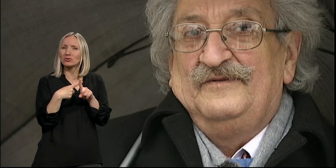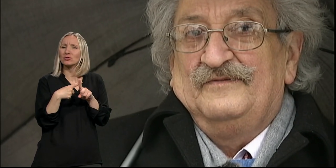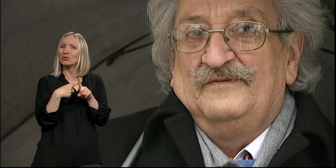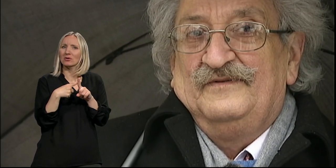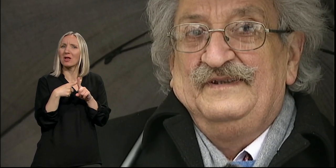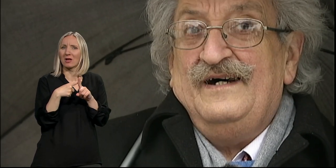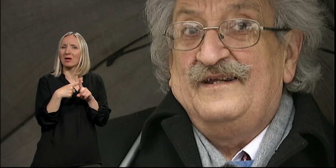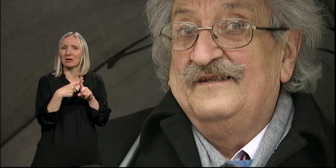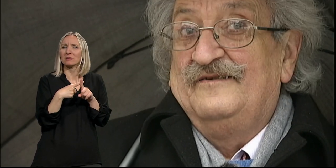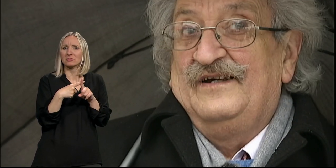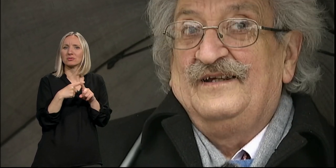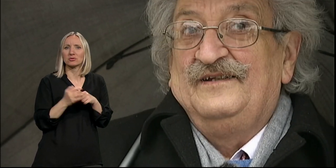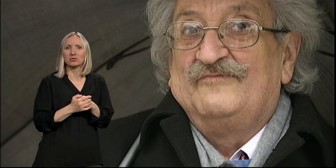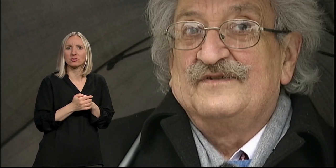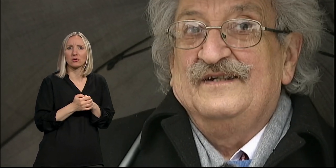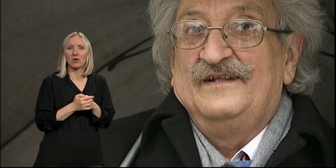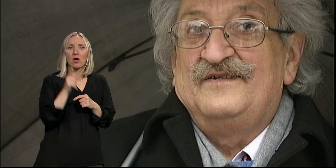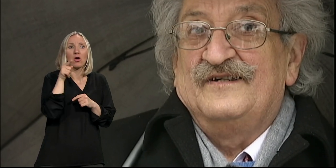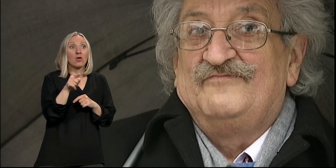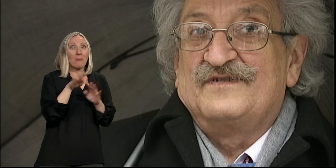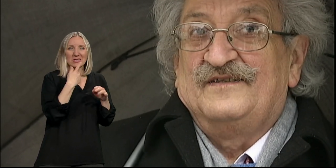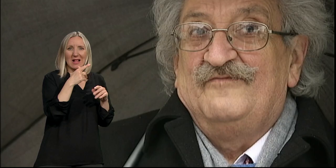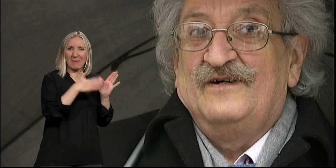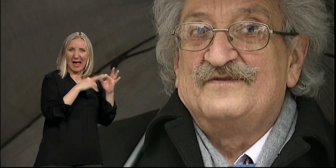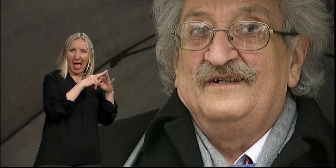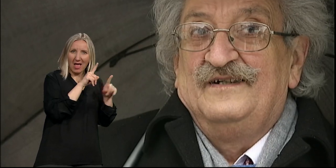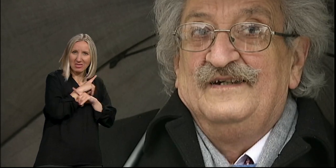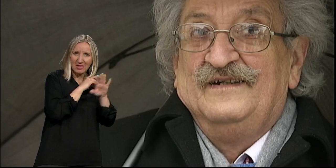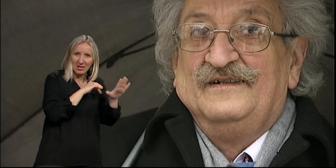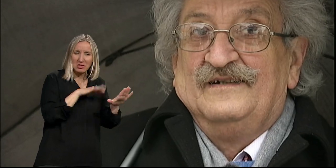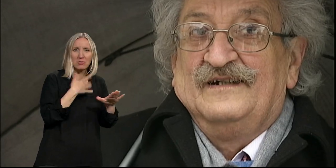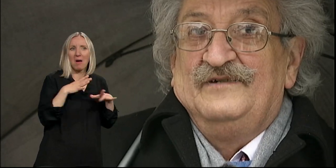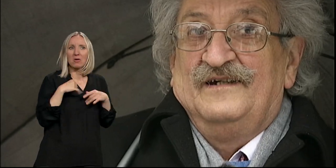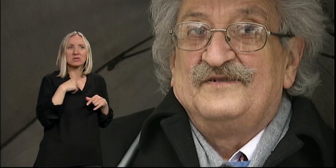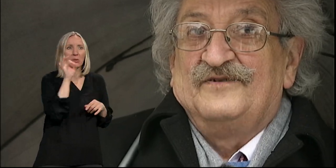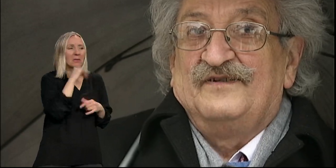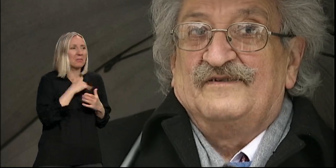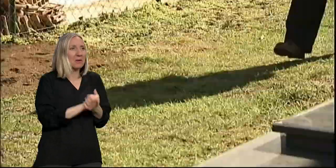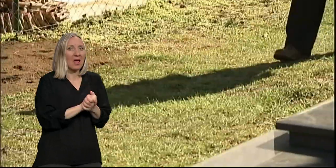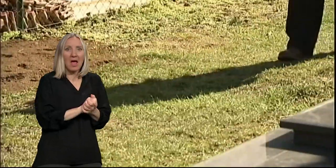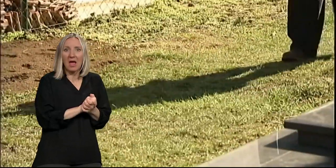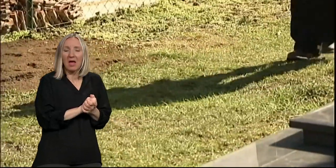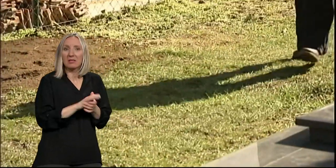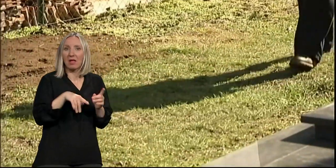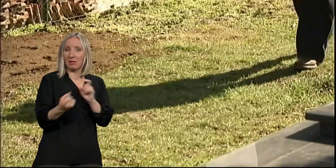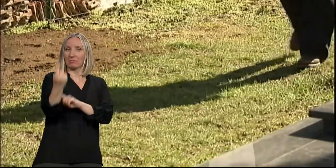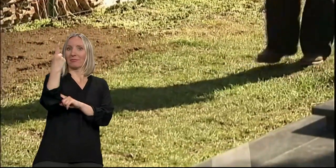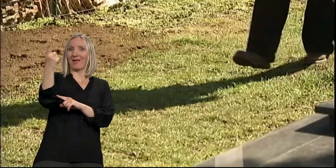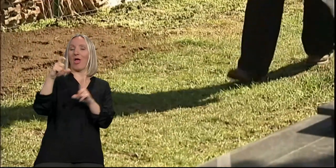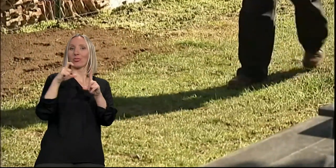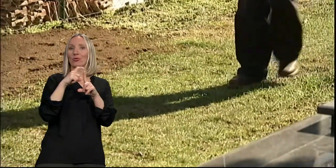bio i dar jedan veliki da posle Antića i posle te pauze, kad mi Antić otišao, da se pojavi